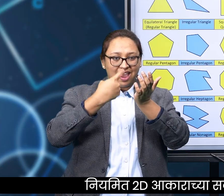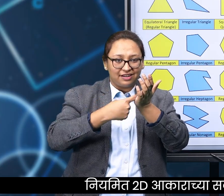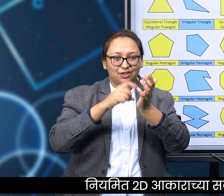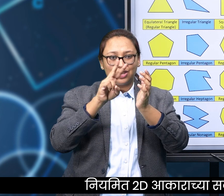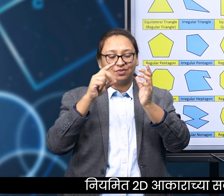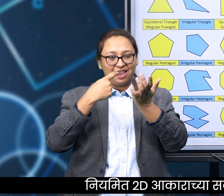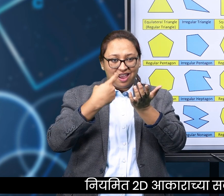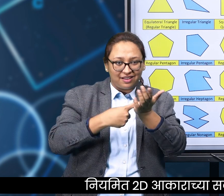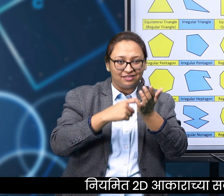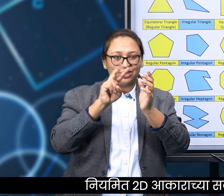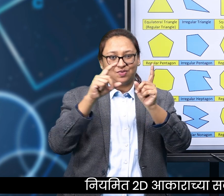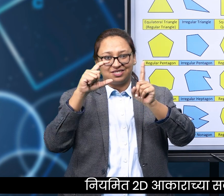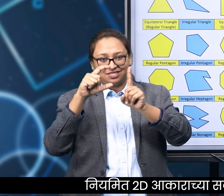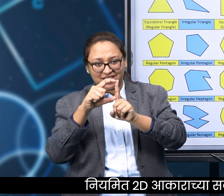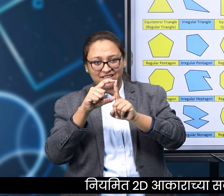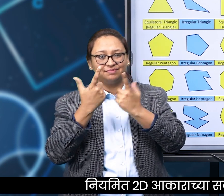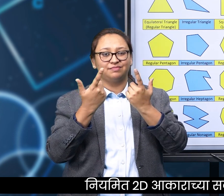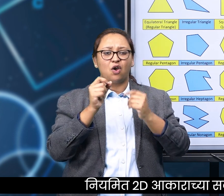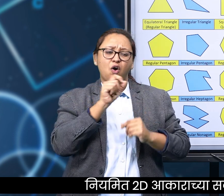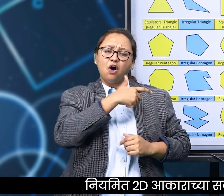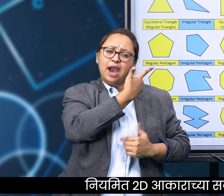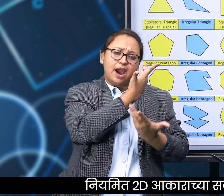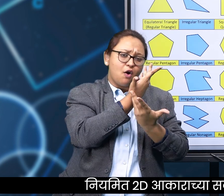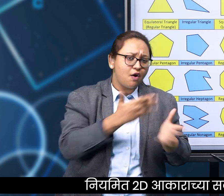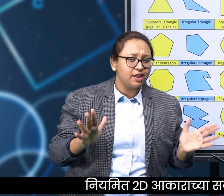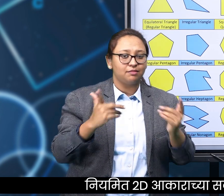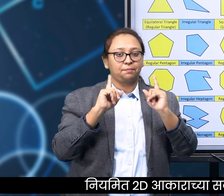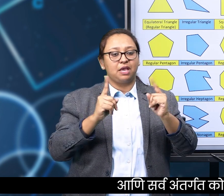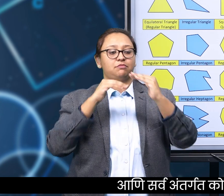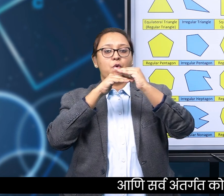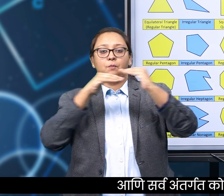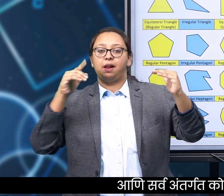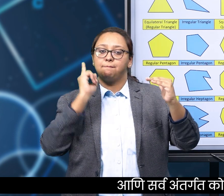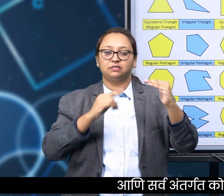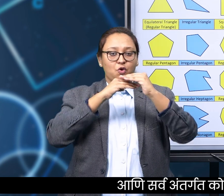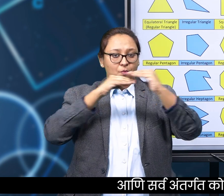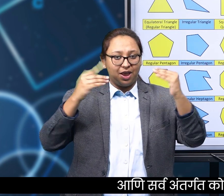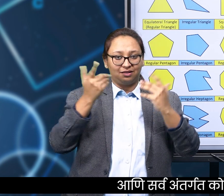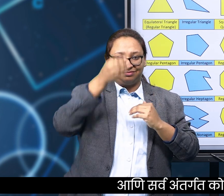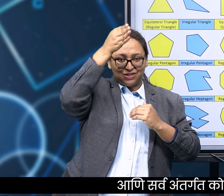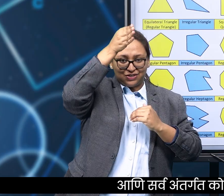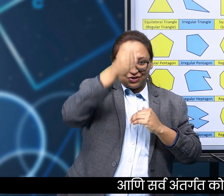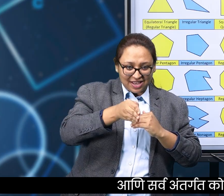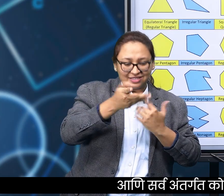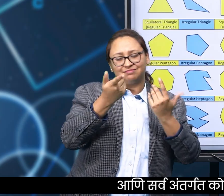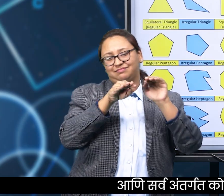नियमित 2D आकाराच्या सर्व बाजू समान लांबीच्या असतात आणि सर्व अंतर्गत कोन समान मापाचे असतात.